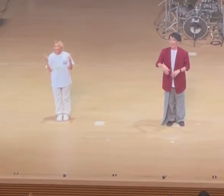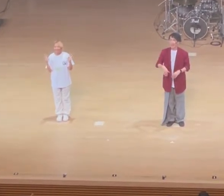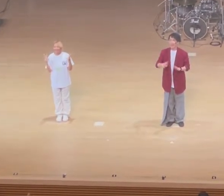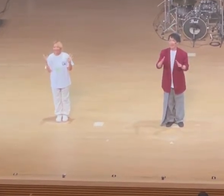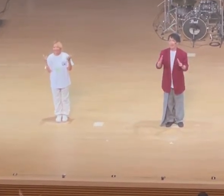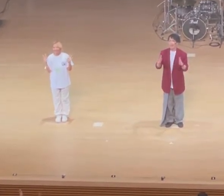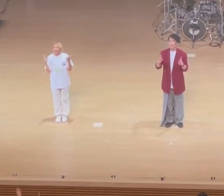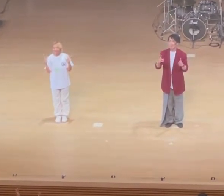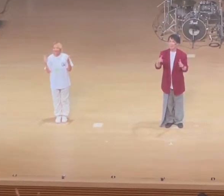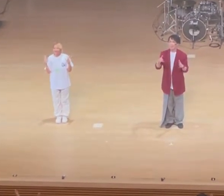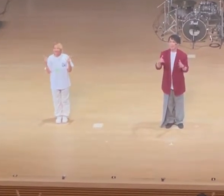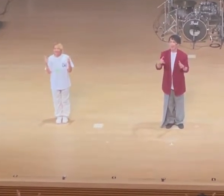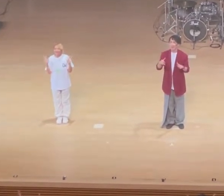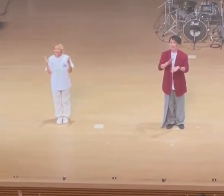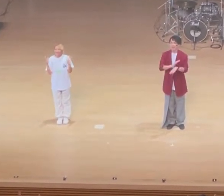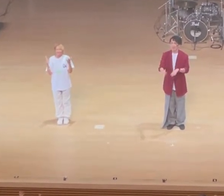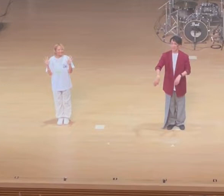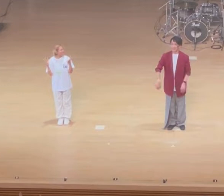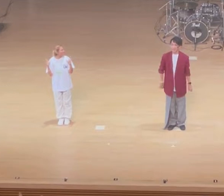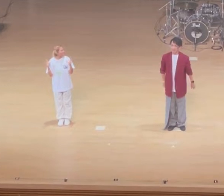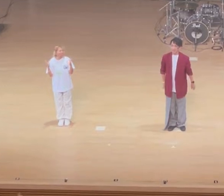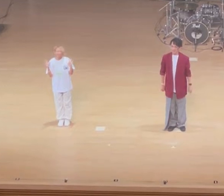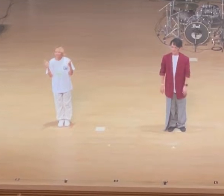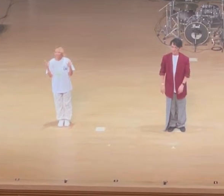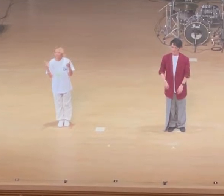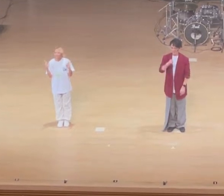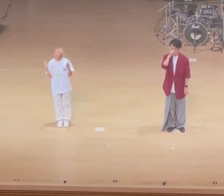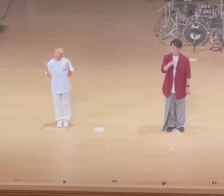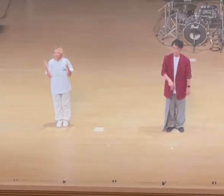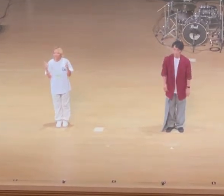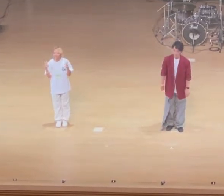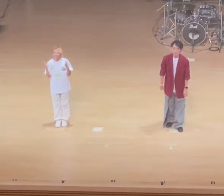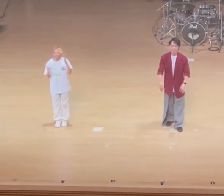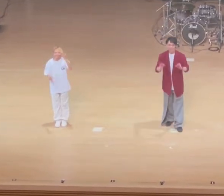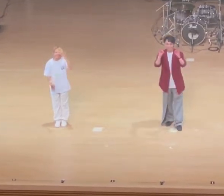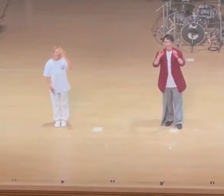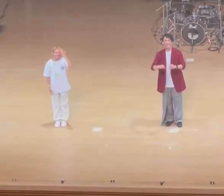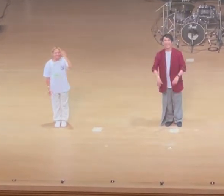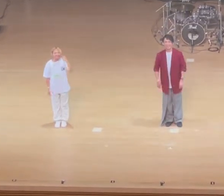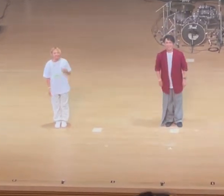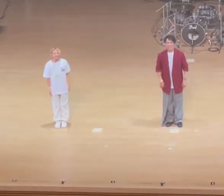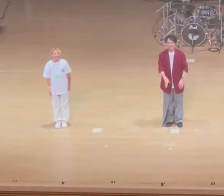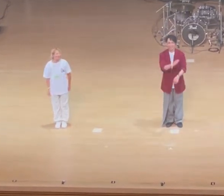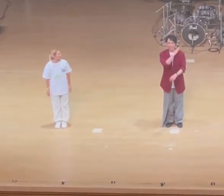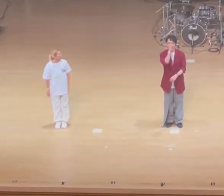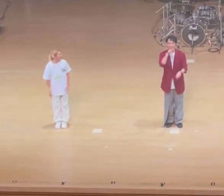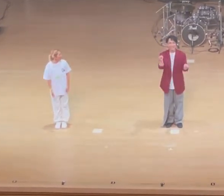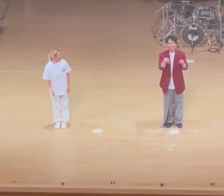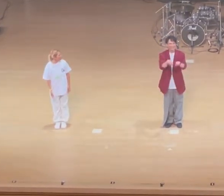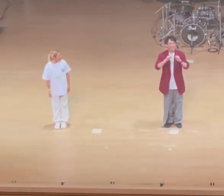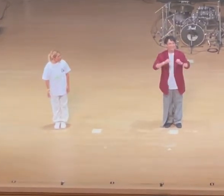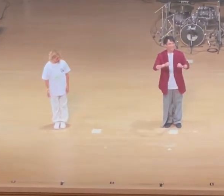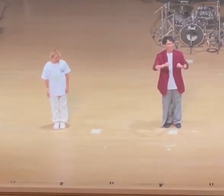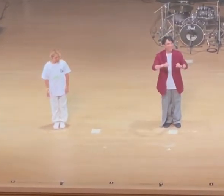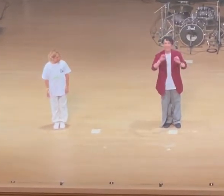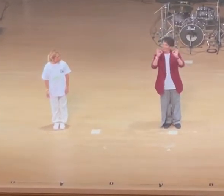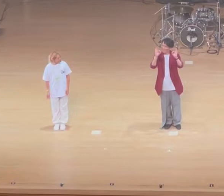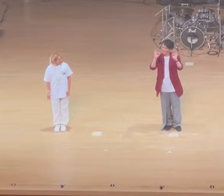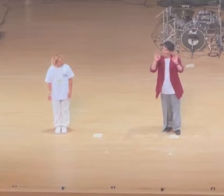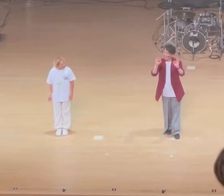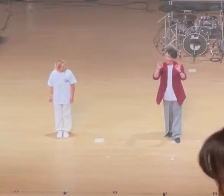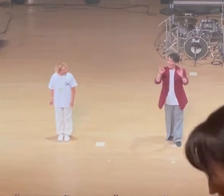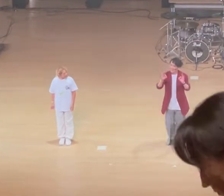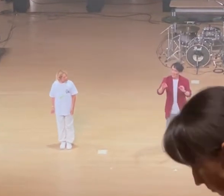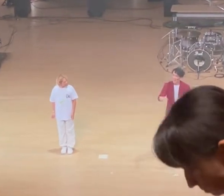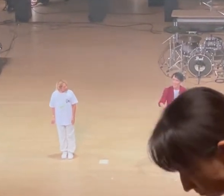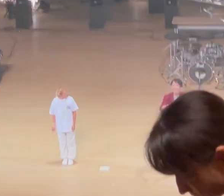いいね、いい、ベル上手だ、ベル上手だぞ、いいぞ、グッドだぞ、いいね。そんな感じでございます。本番一緒にやっていきましょう。いき